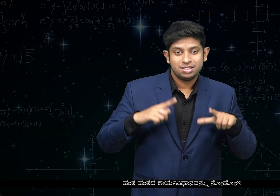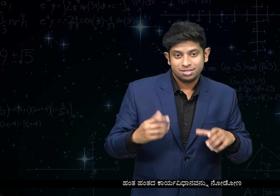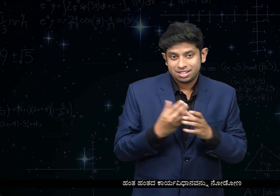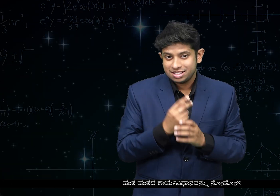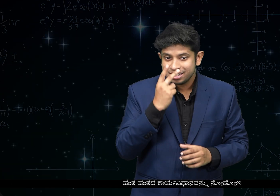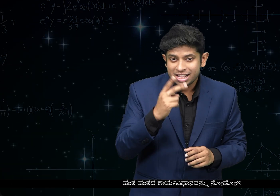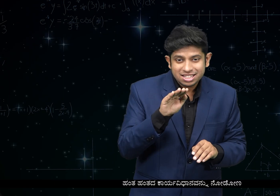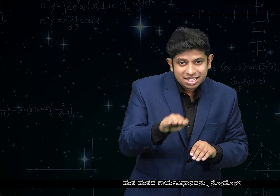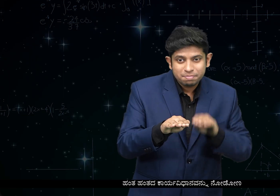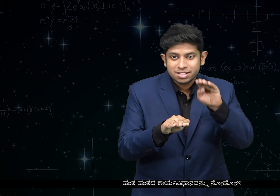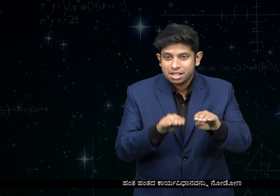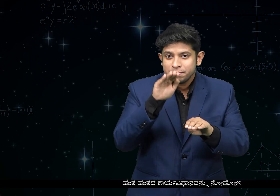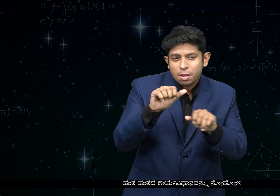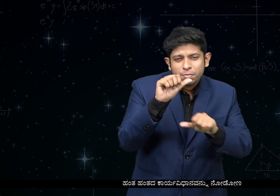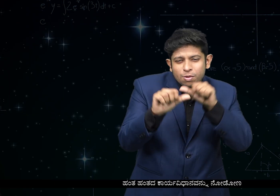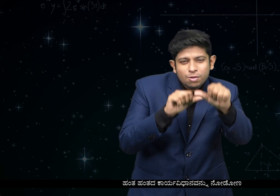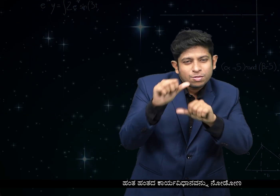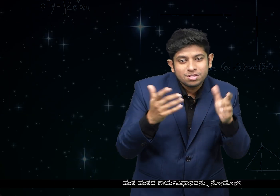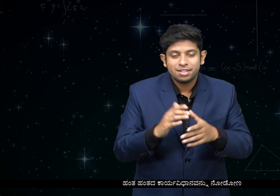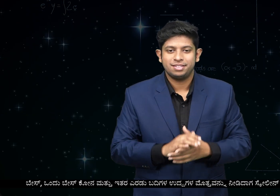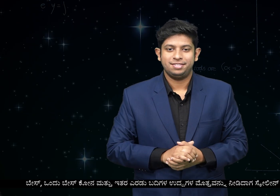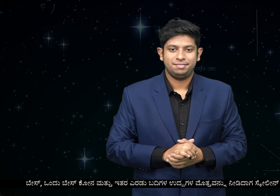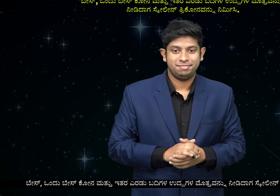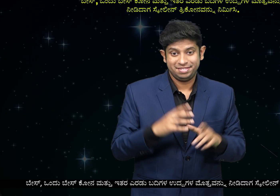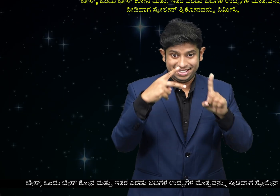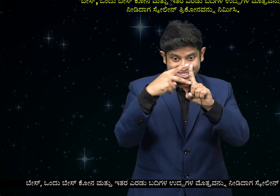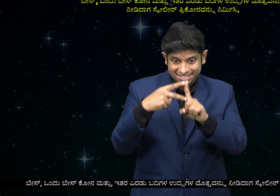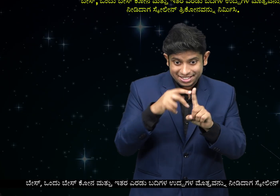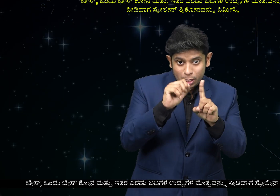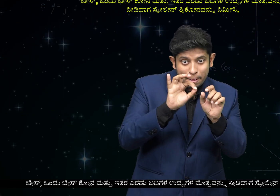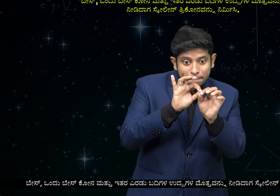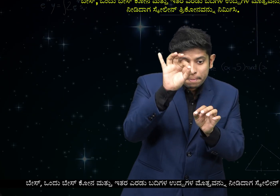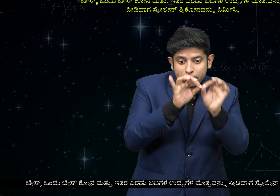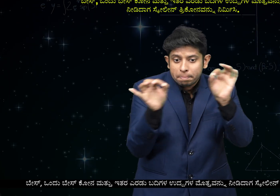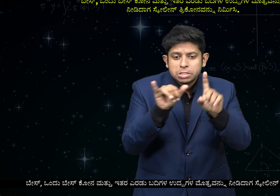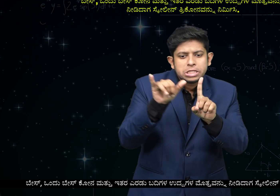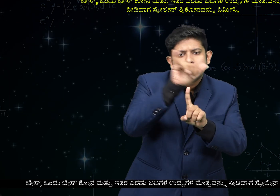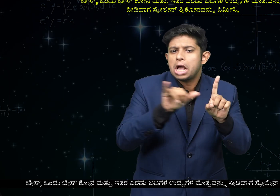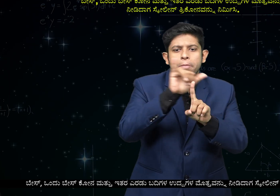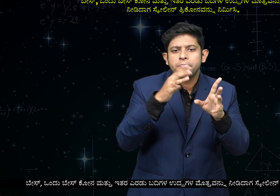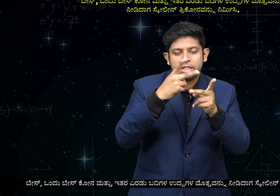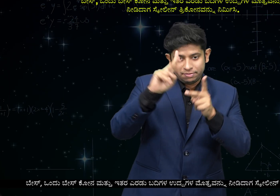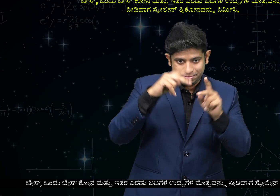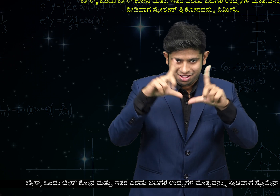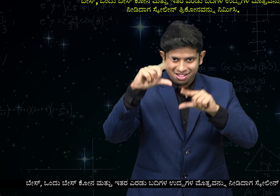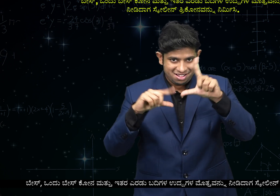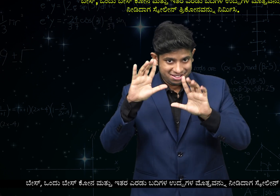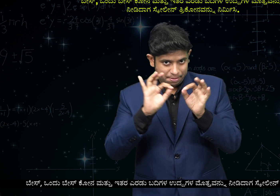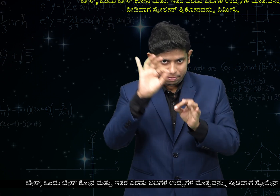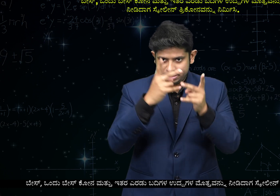ಹಂತದ ಕಾರ್ಯವಿಧಾನವನ್ನು ನೋಡೋಣ. ಬೇಸ್ ಒಂದು ಬೇಸ್ ಕೋನ ಮತ್ತು ಇತರ ಎರಡು ಬದಿಗಳ ಉದ್ದಗಳ ಮೊತ್ತವನ್ನು